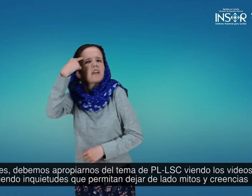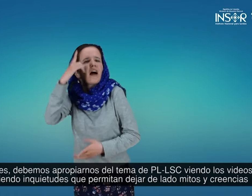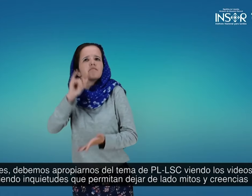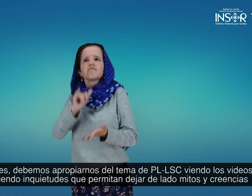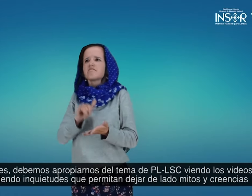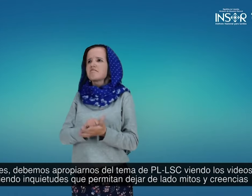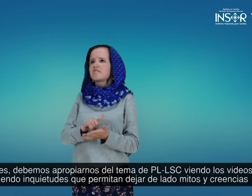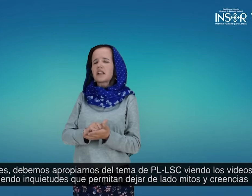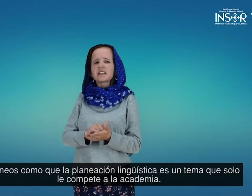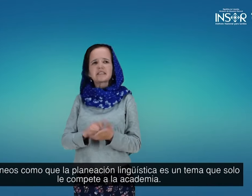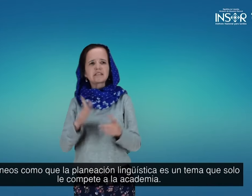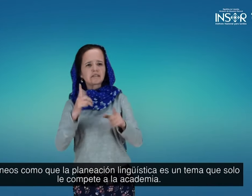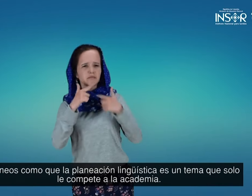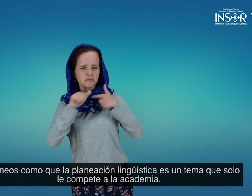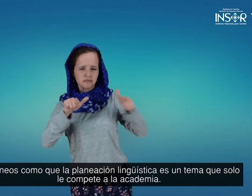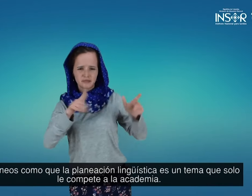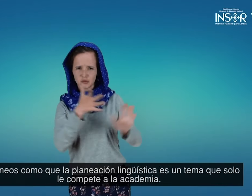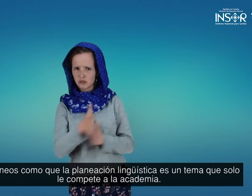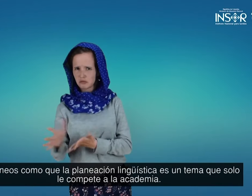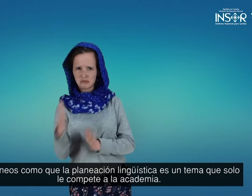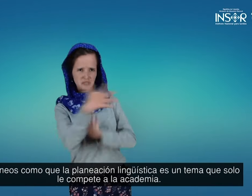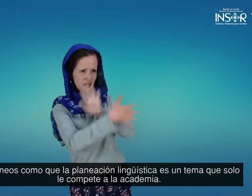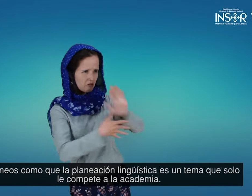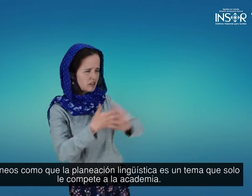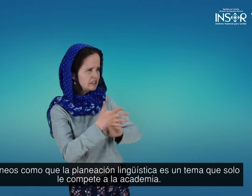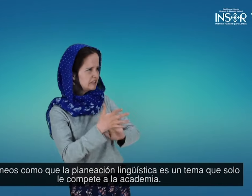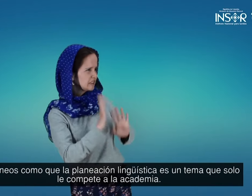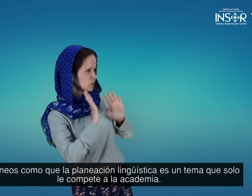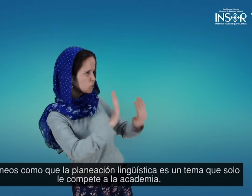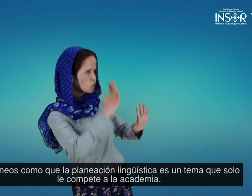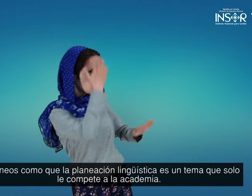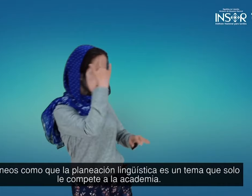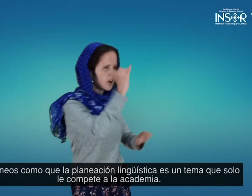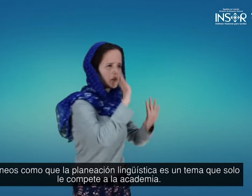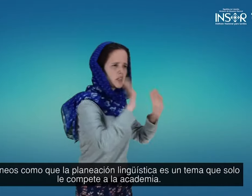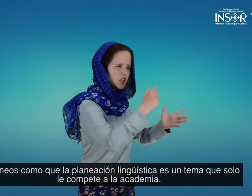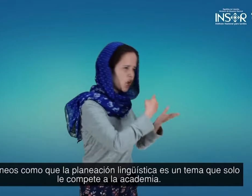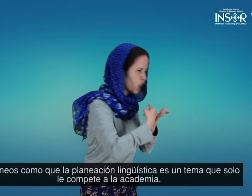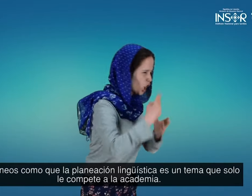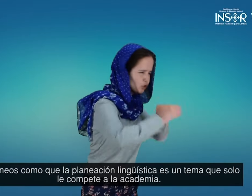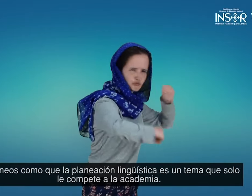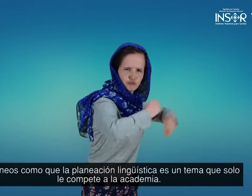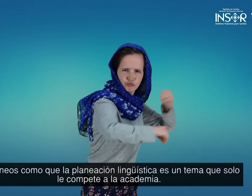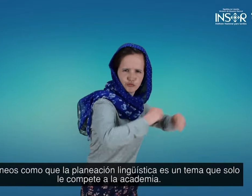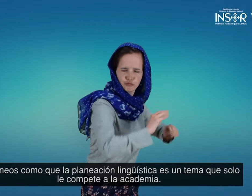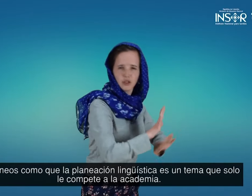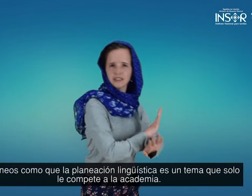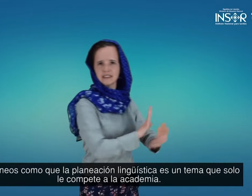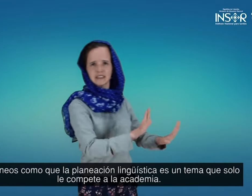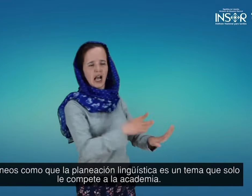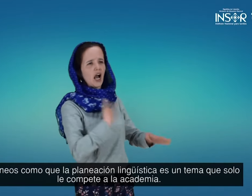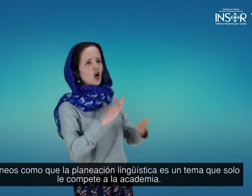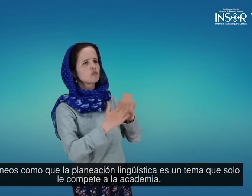permitan dejar de lado los mitos y creencias erróneas como la planeación lingüística es un tema que le compete solamente a la academia.